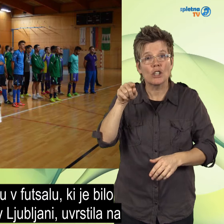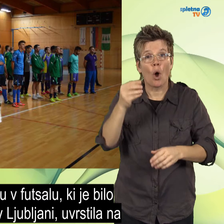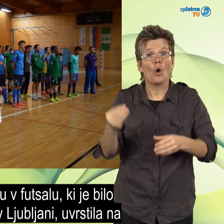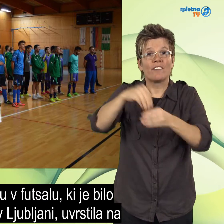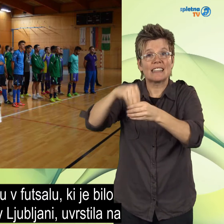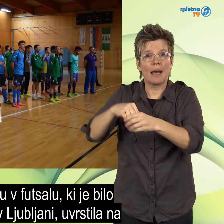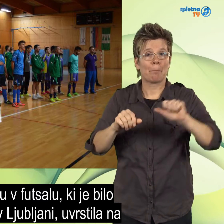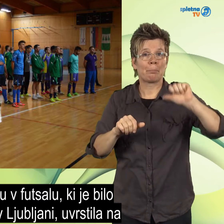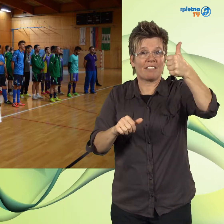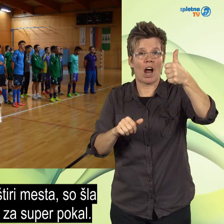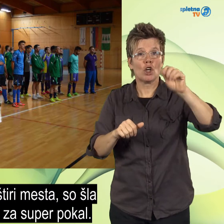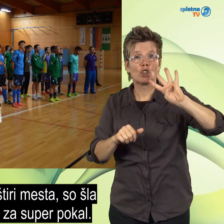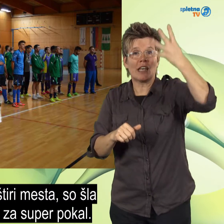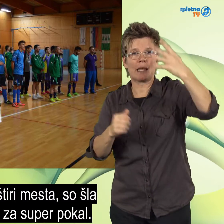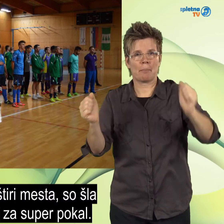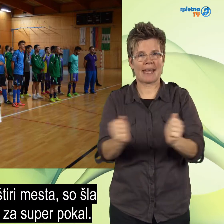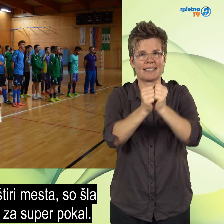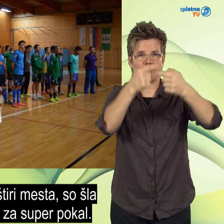boj za superpokal.